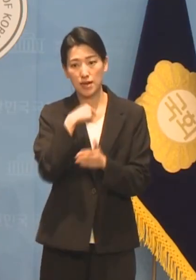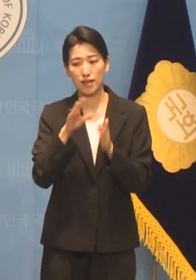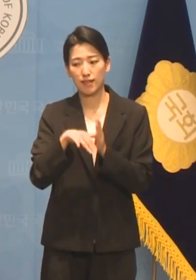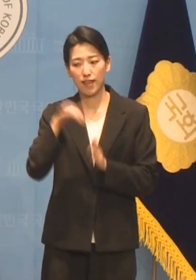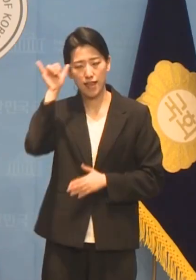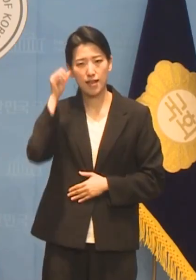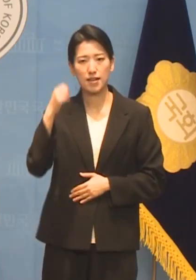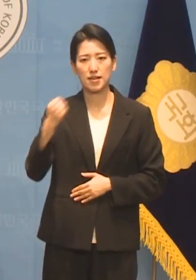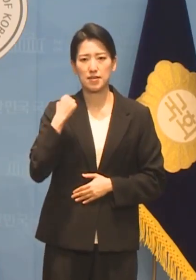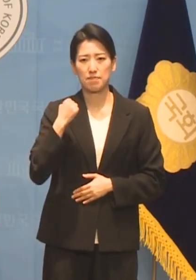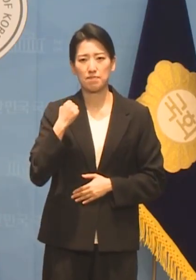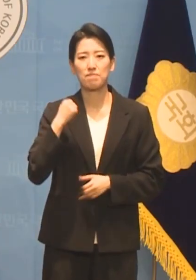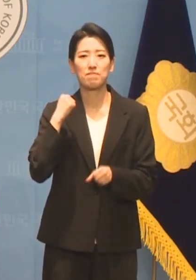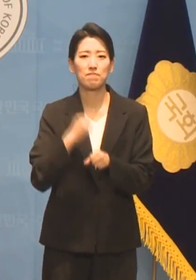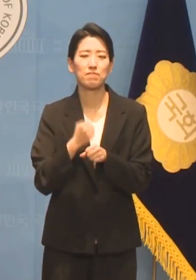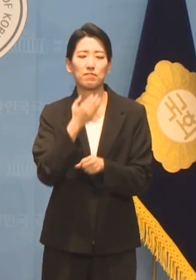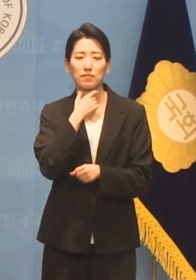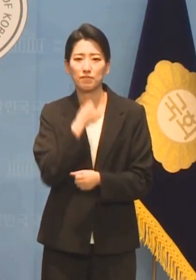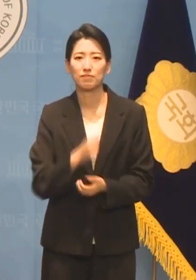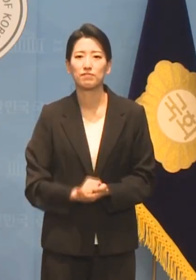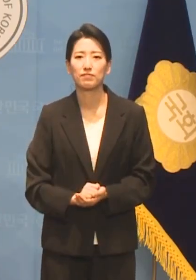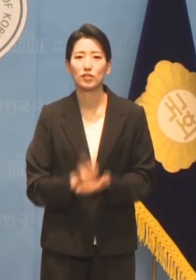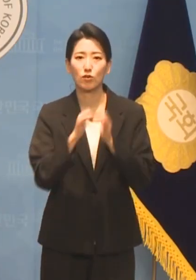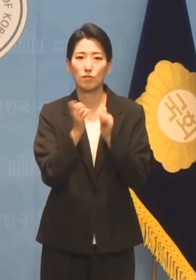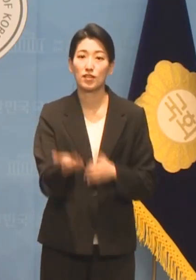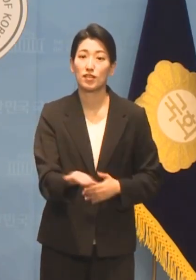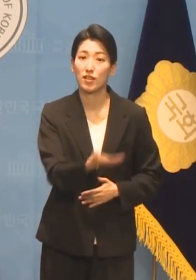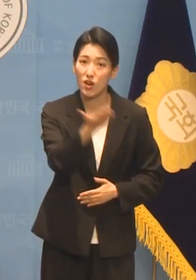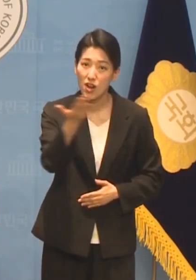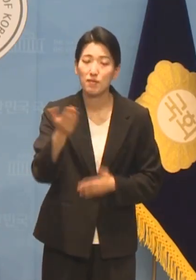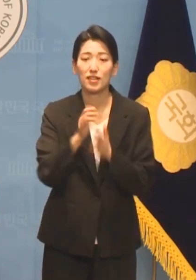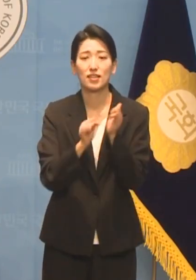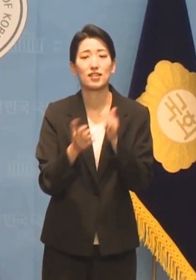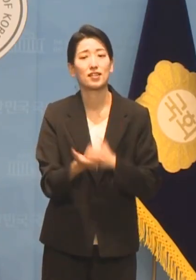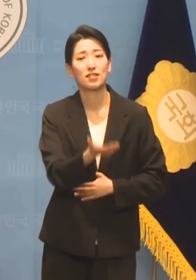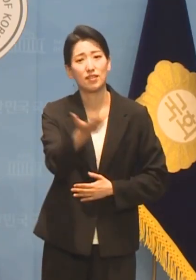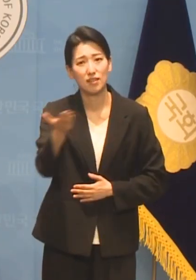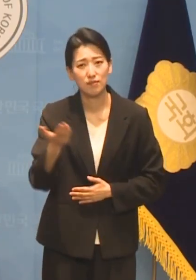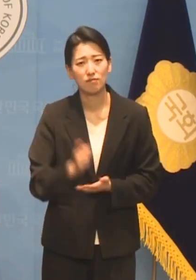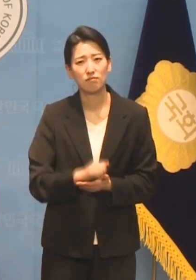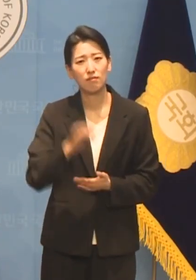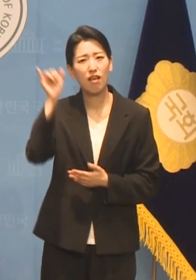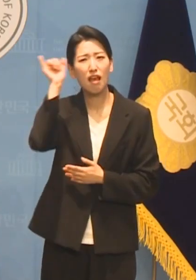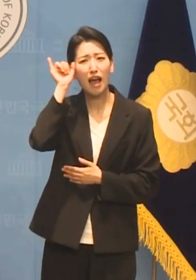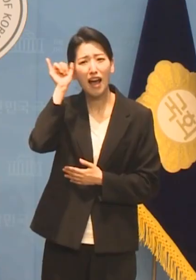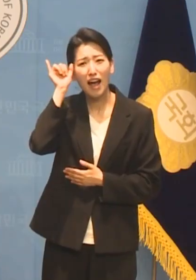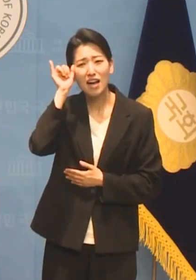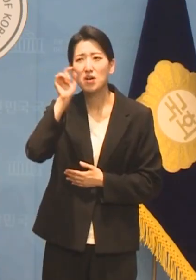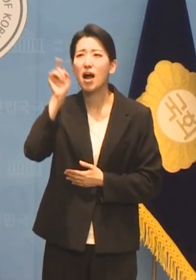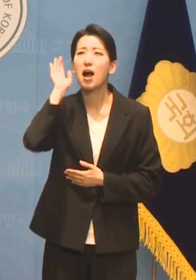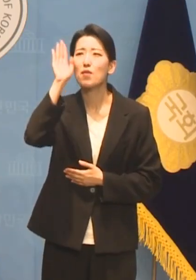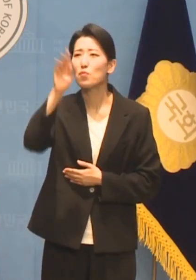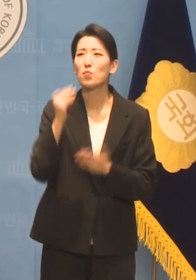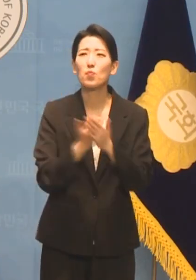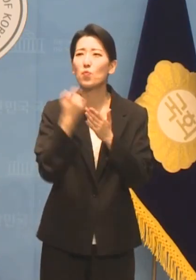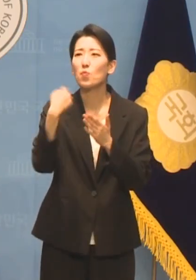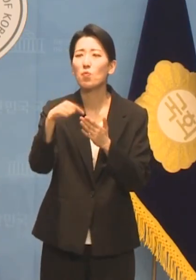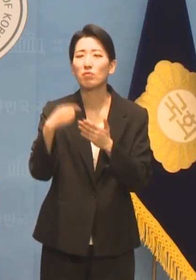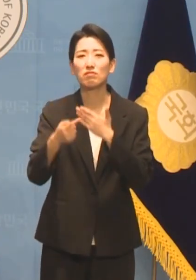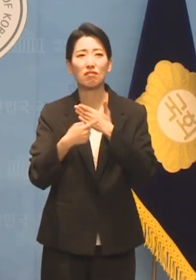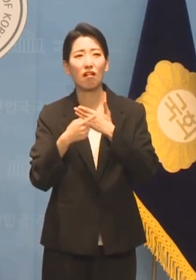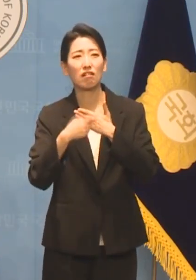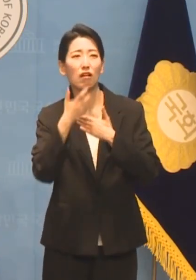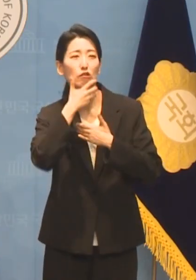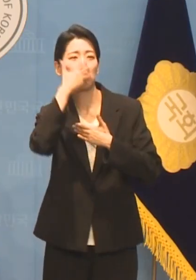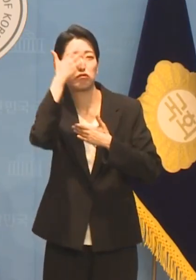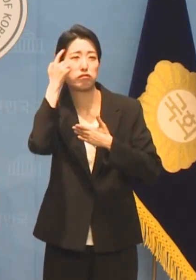만들겠습니다. 존경하는 국민 여러분, 그리고 언론인 여러분, AI 시대 헛된 구호와 청사진이 아니라 냉철한